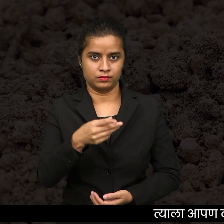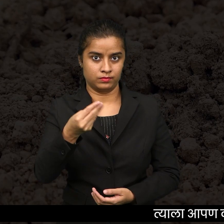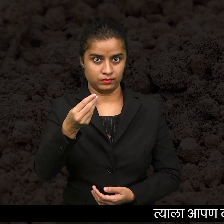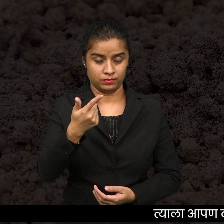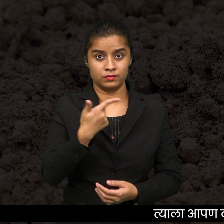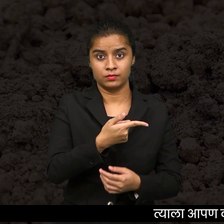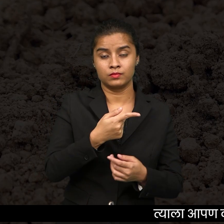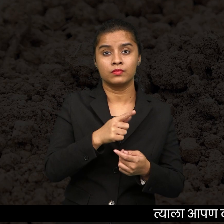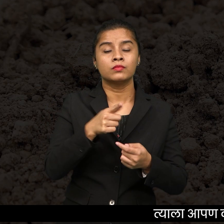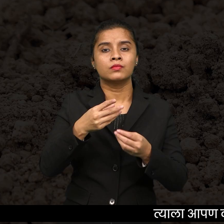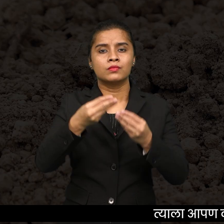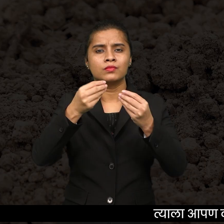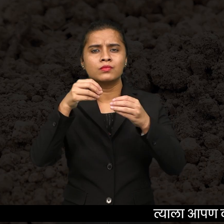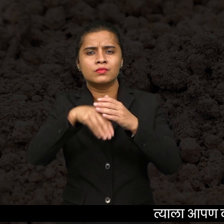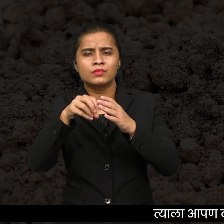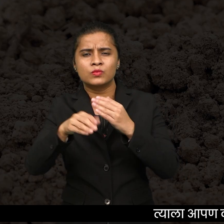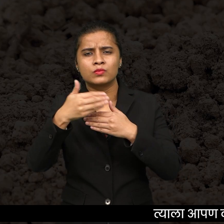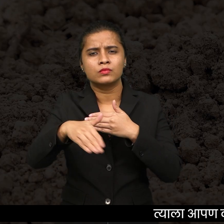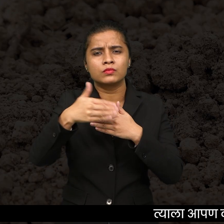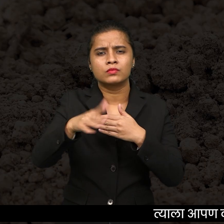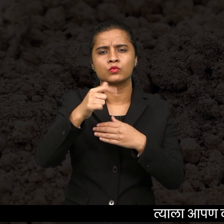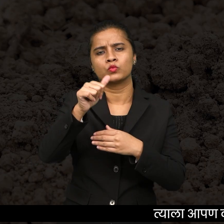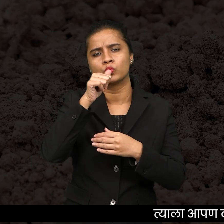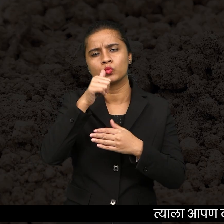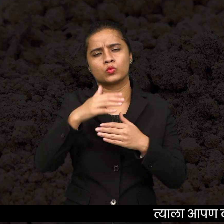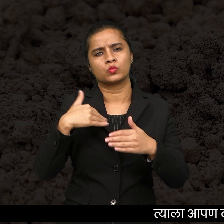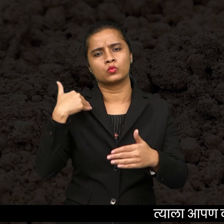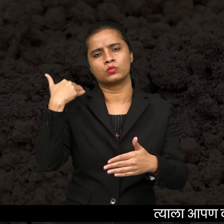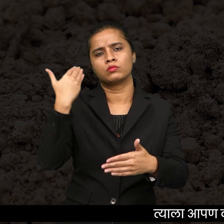त्याला आपण काळी माती म्हणतो. ही माती